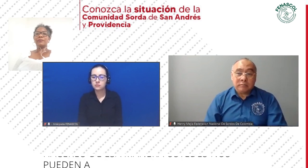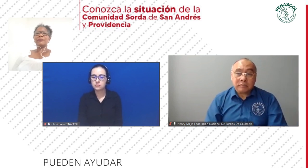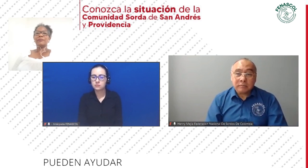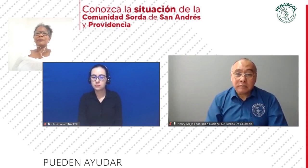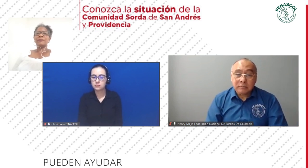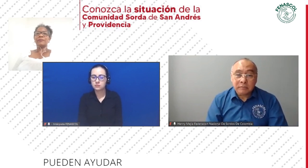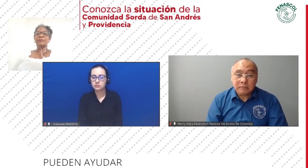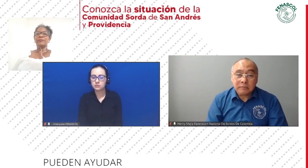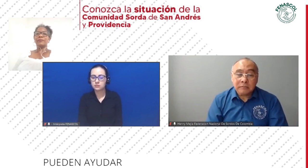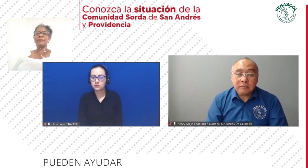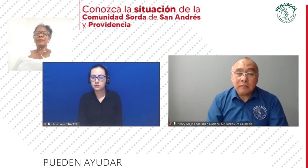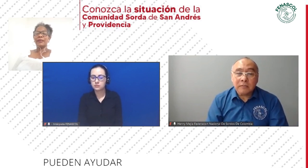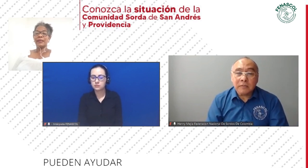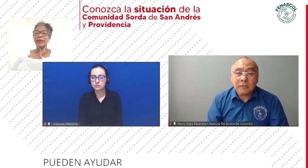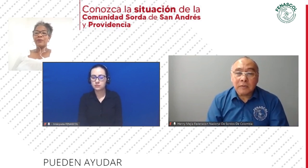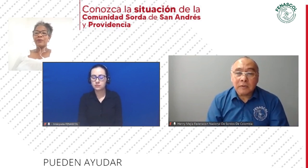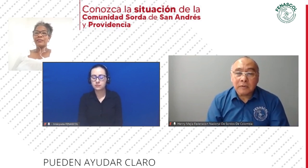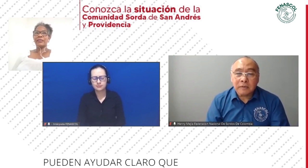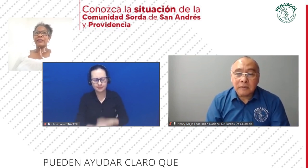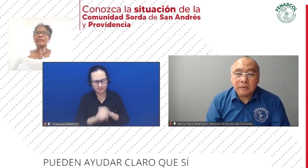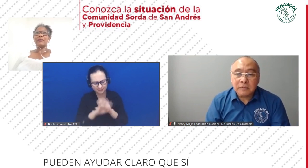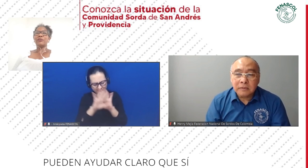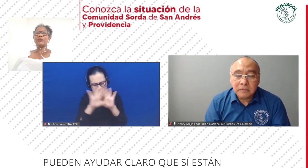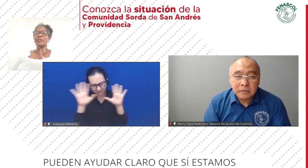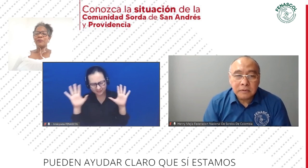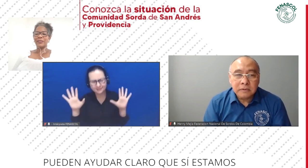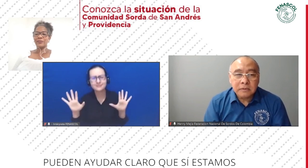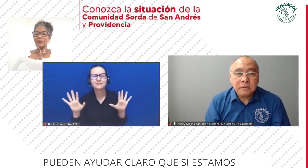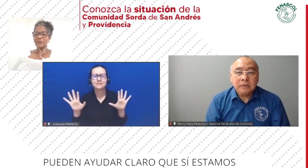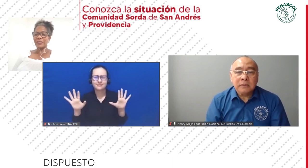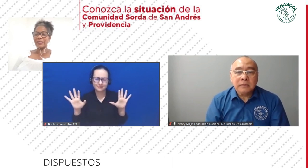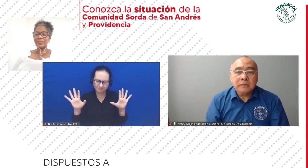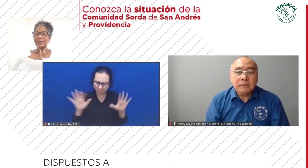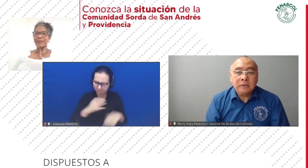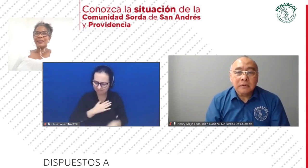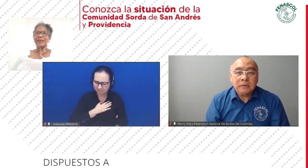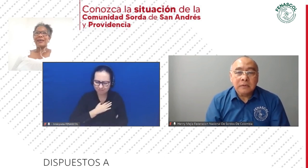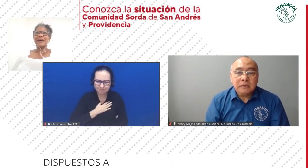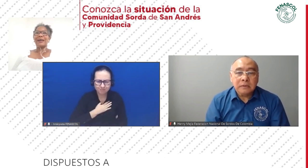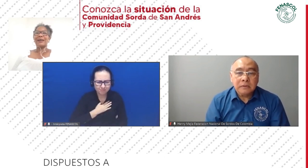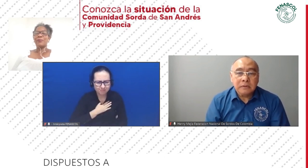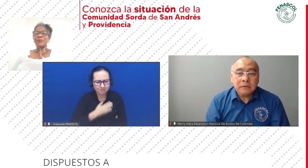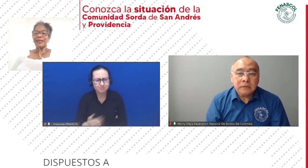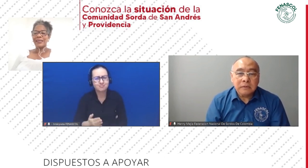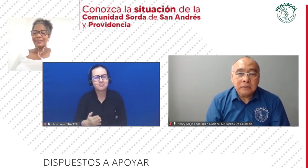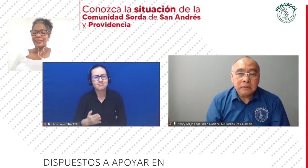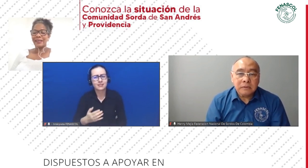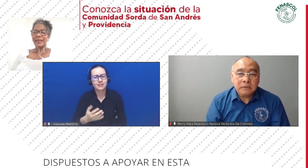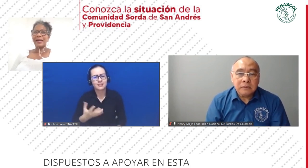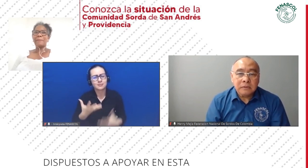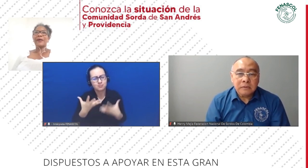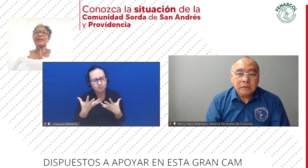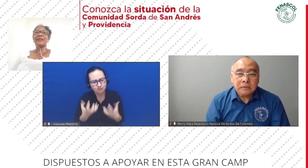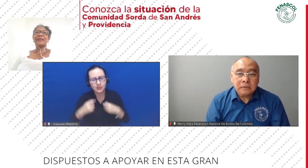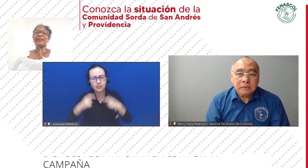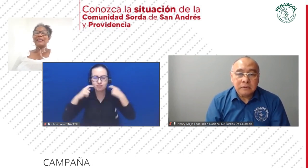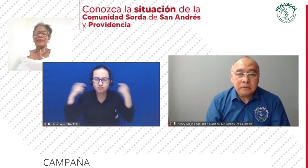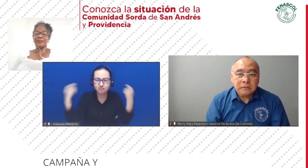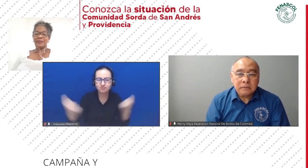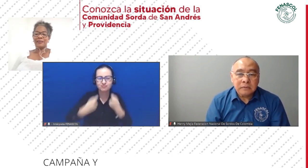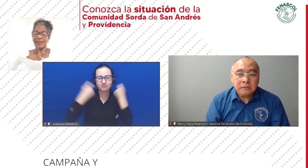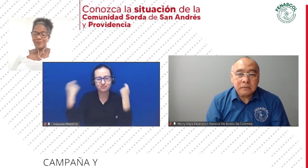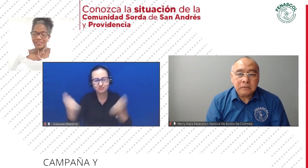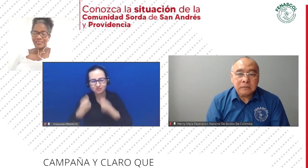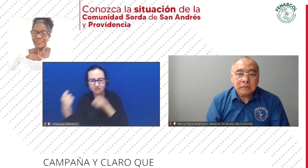pueden ayudar claro que si estamos dispuestos a apoyar en esta gran campaña y